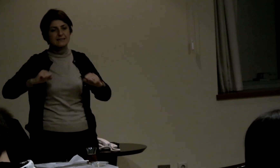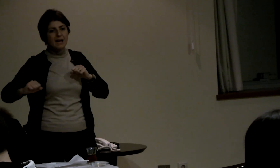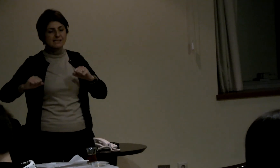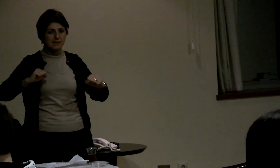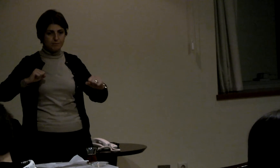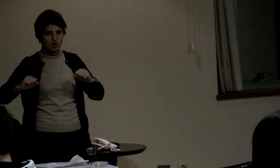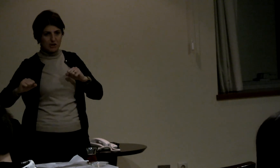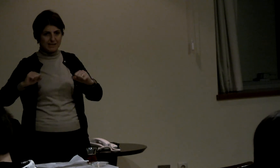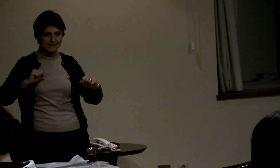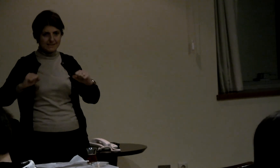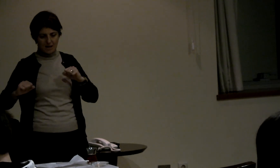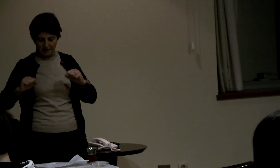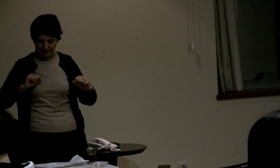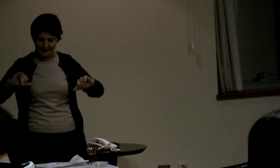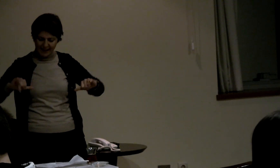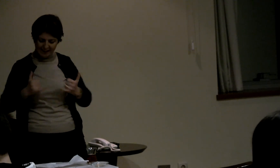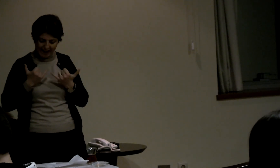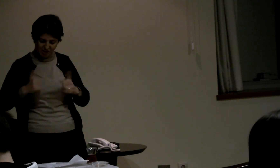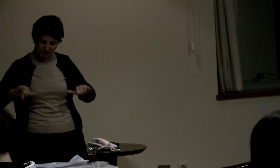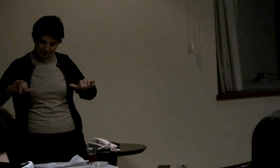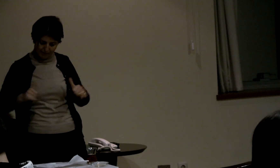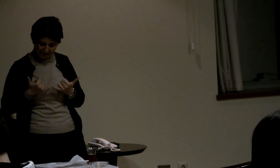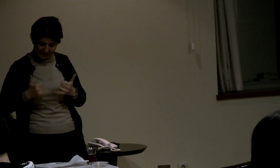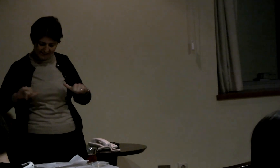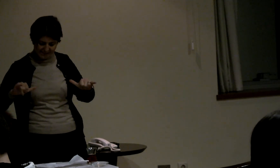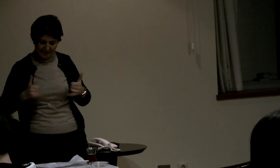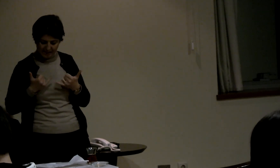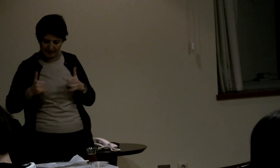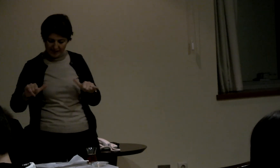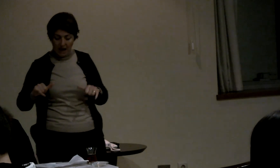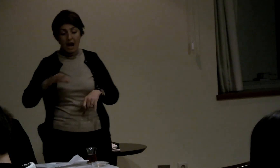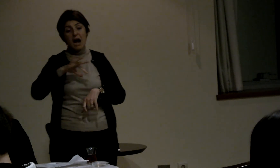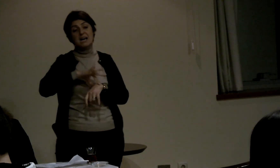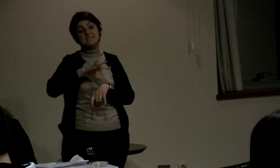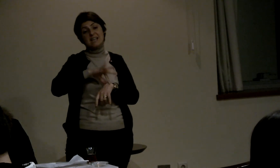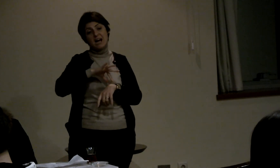Dans demişiz. Aynen. Eğlence diyebiliriz. Hastane.